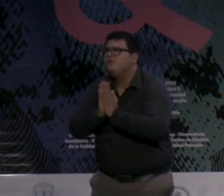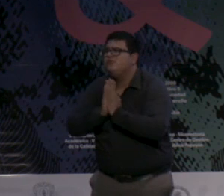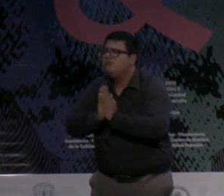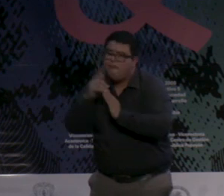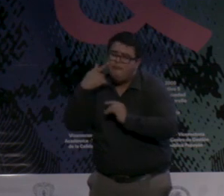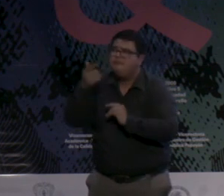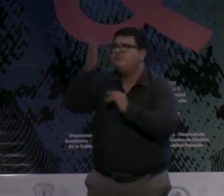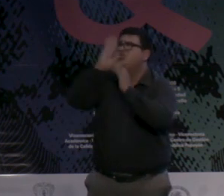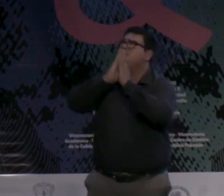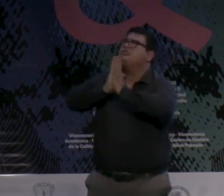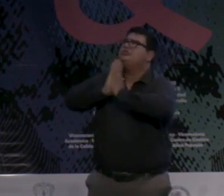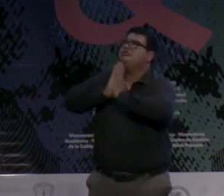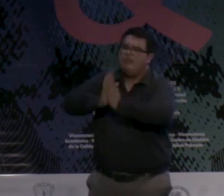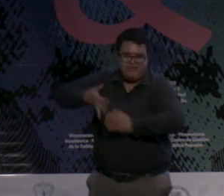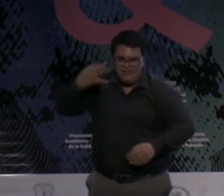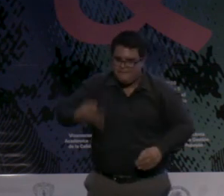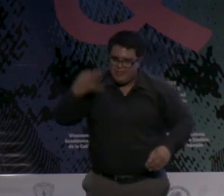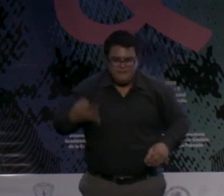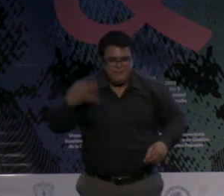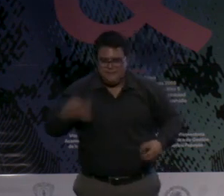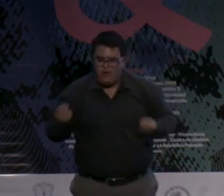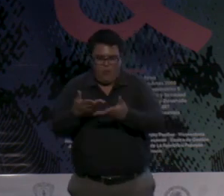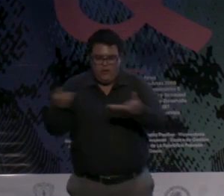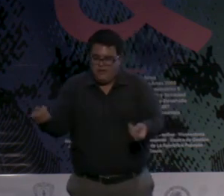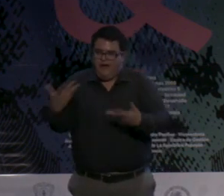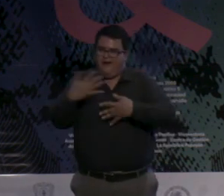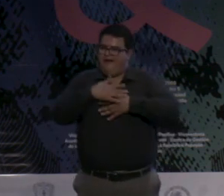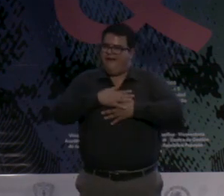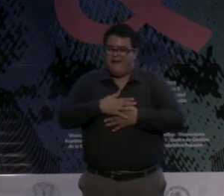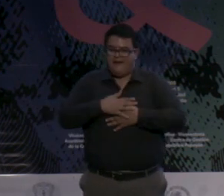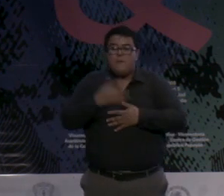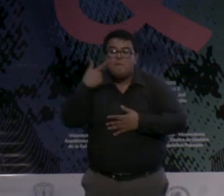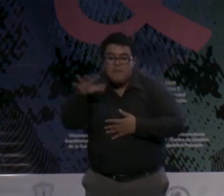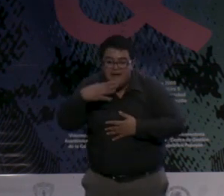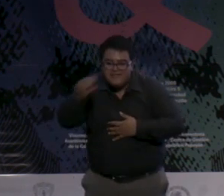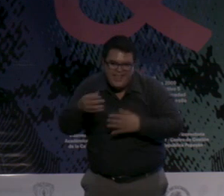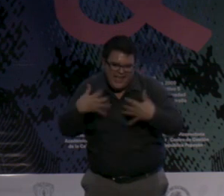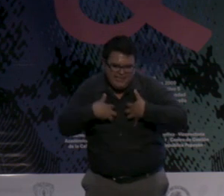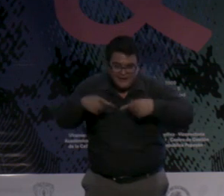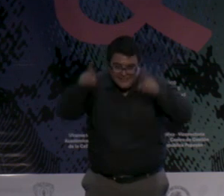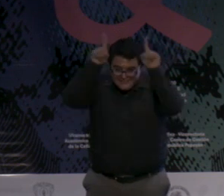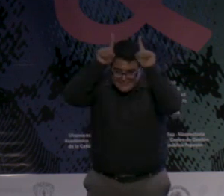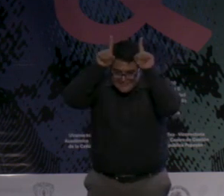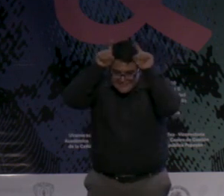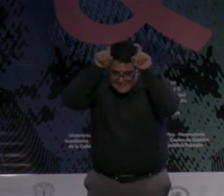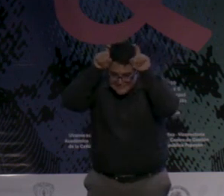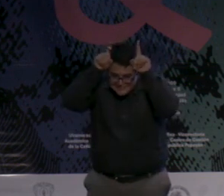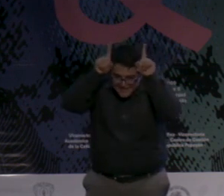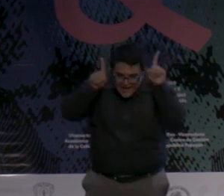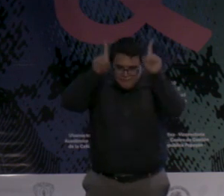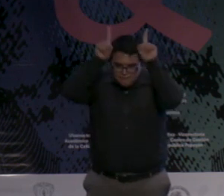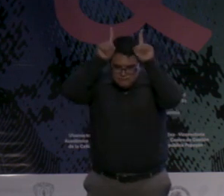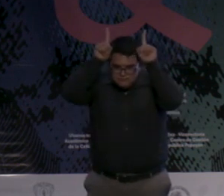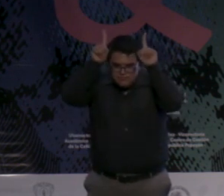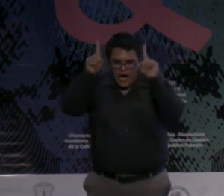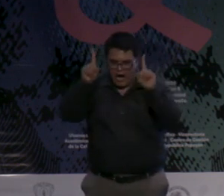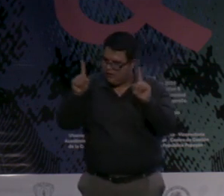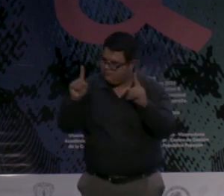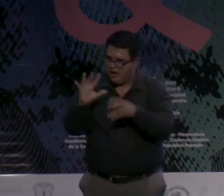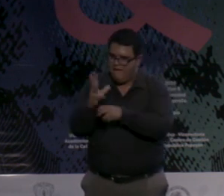son como antenas de futuro proyectadas hacia el cielo, esperando que las cosas estén mejor, un golpe de suerte, un